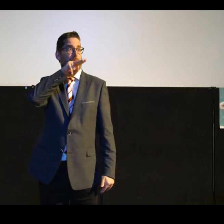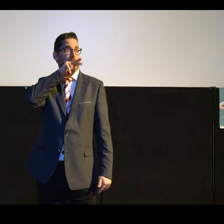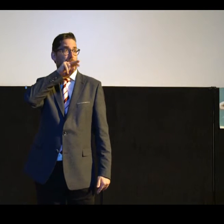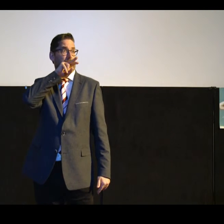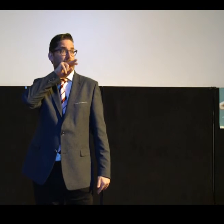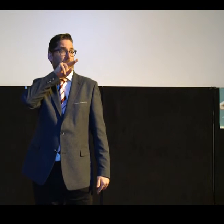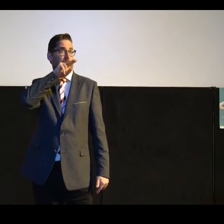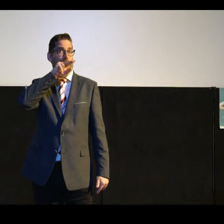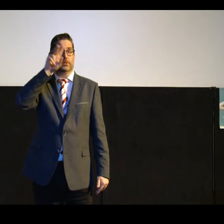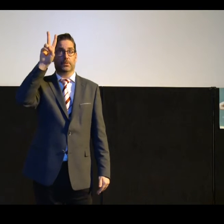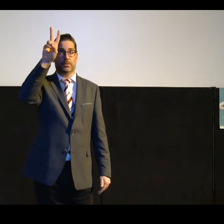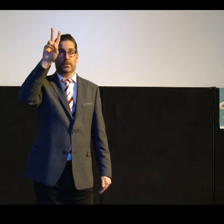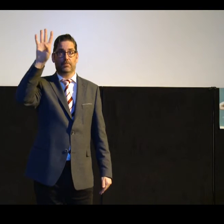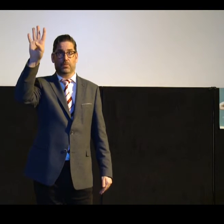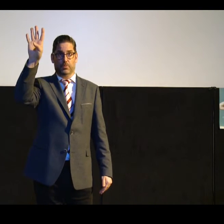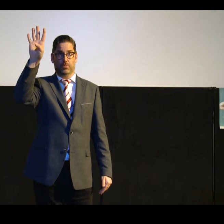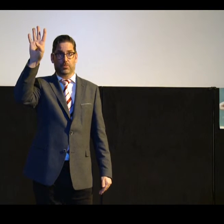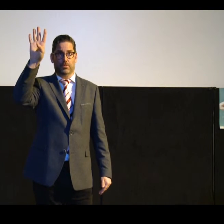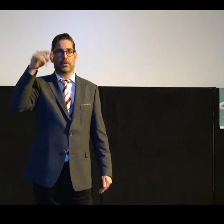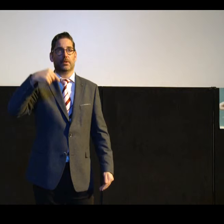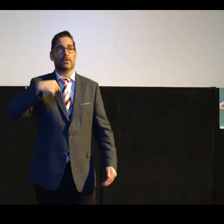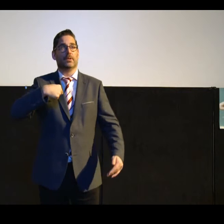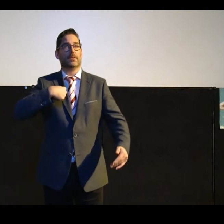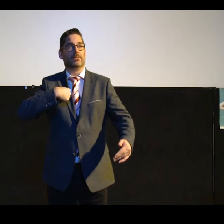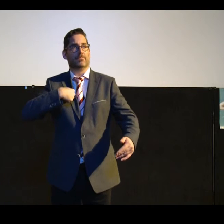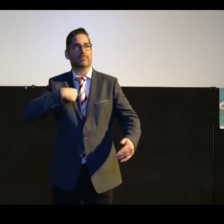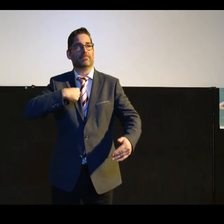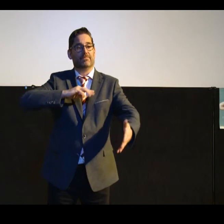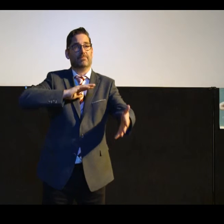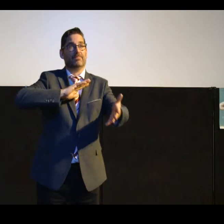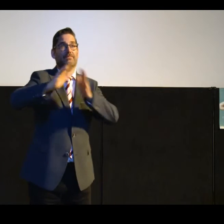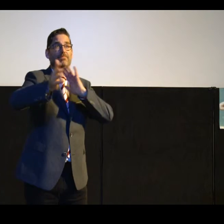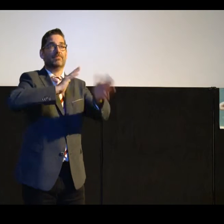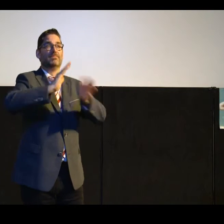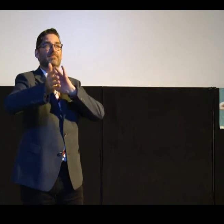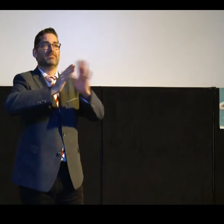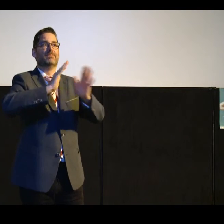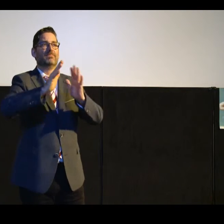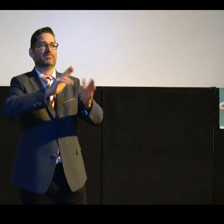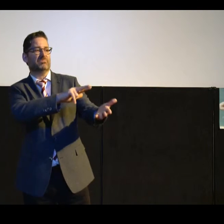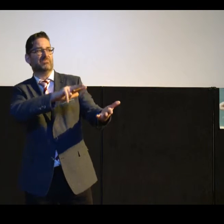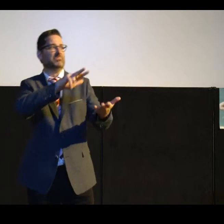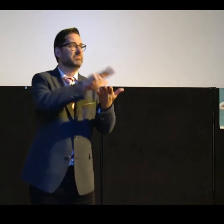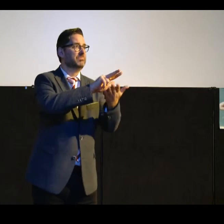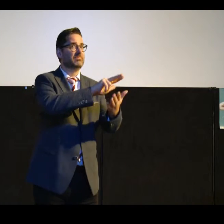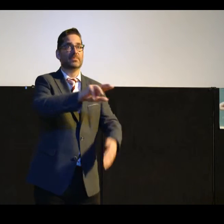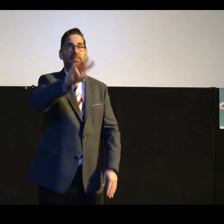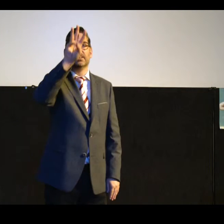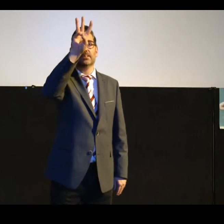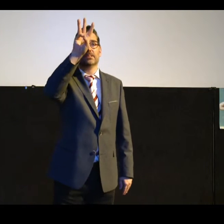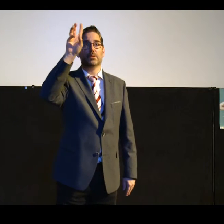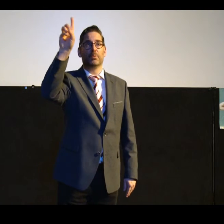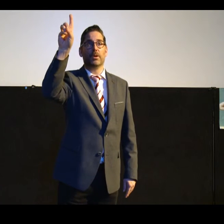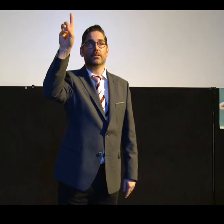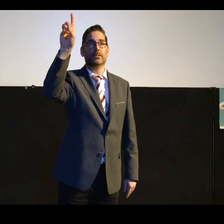Estas reuniones, bueno, y este reconocimiento a nivel europeo de las lenguas de